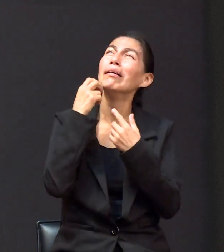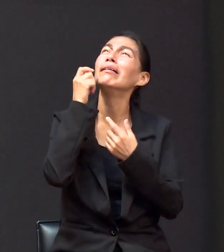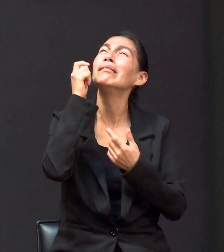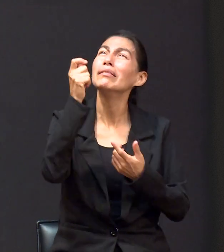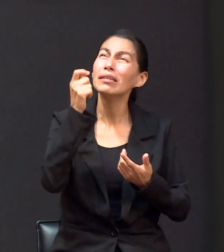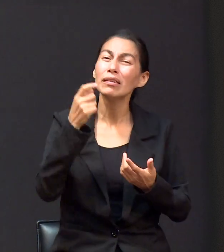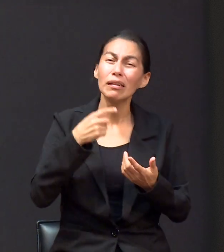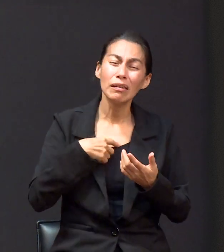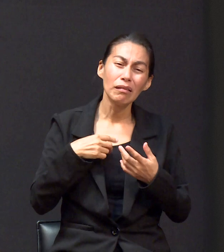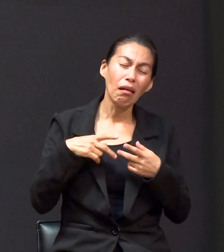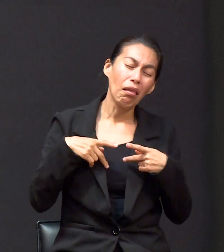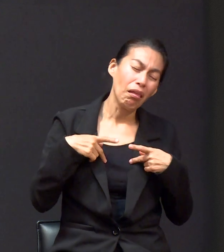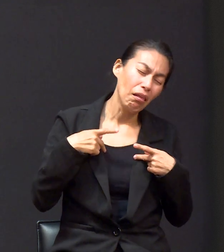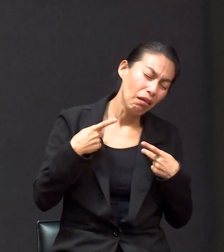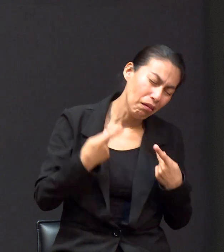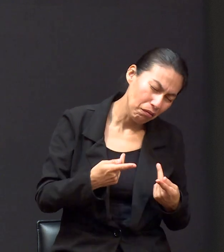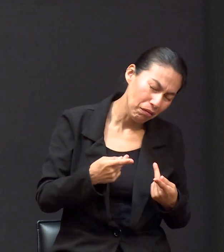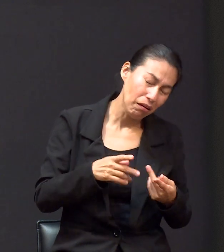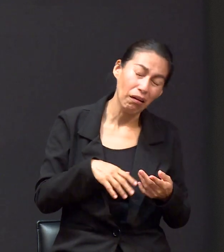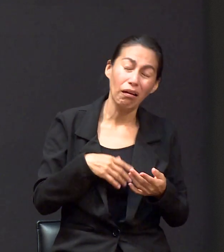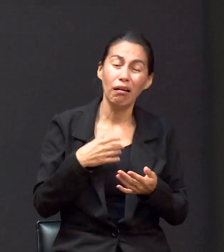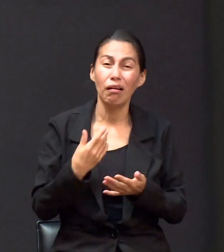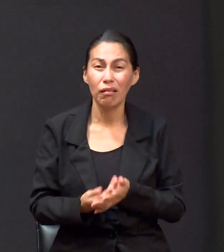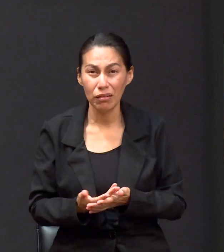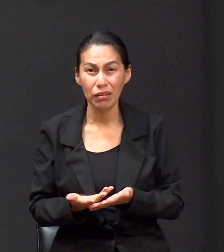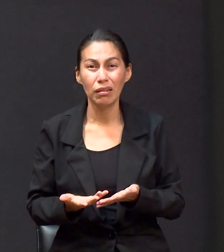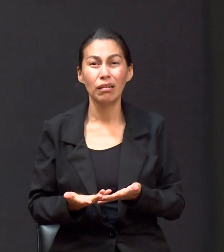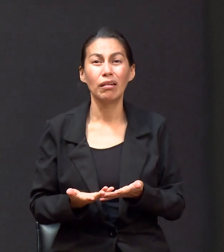lloraba y me debilitaba,